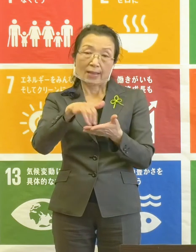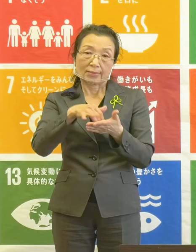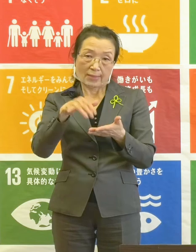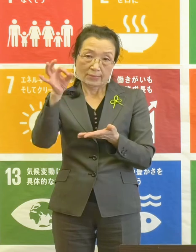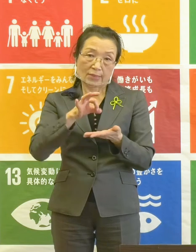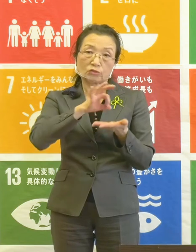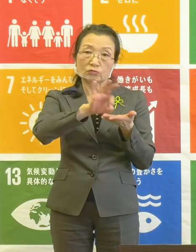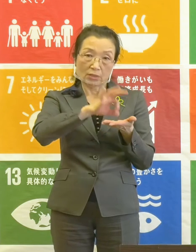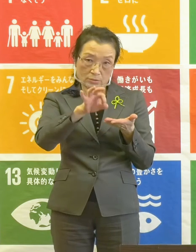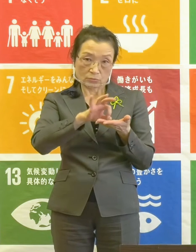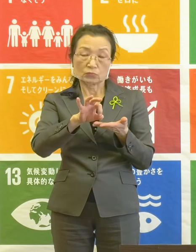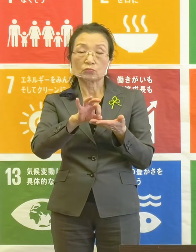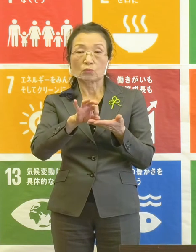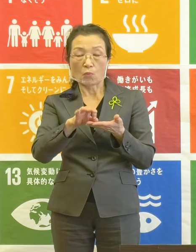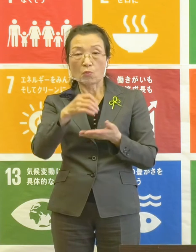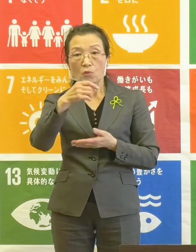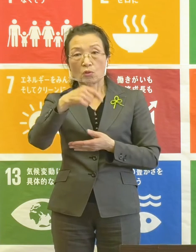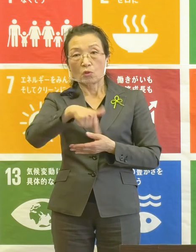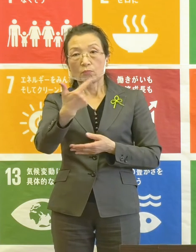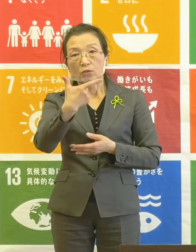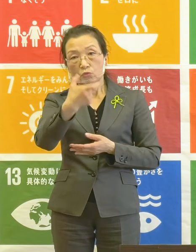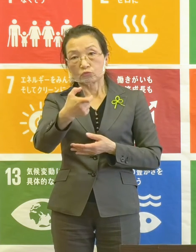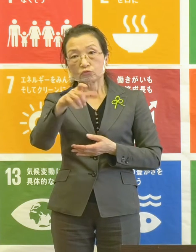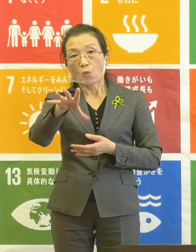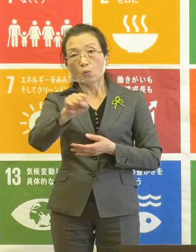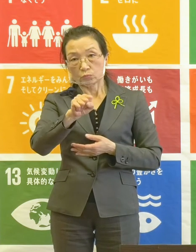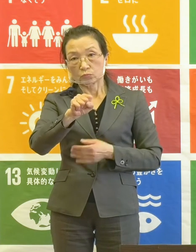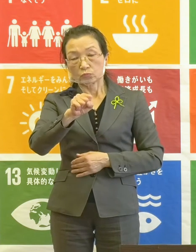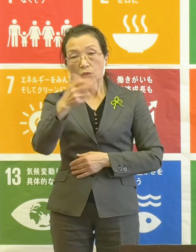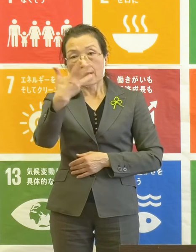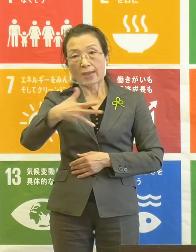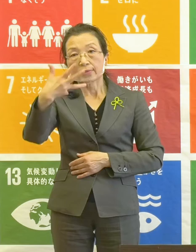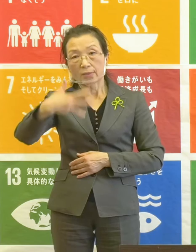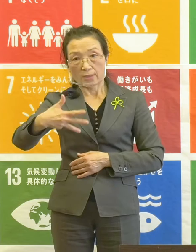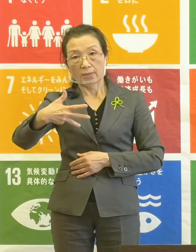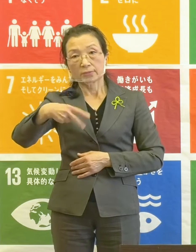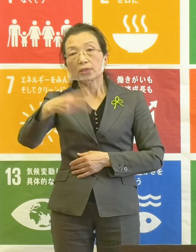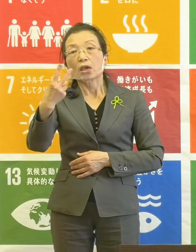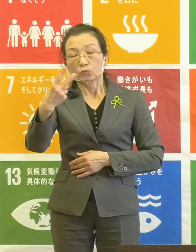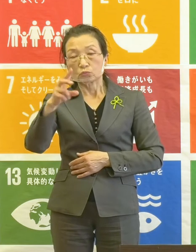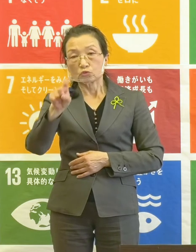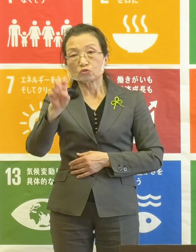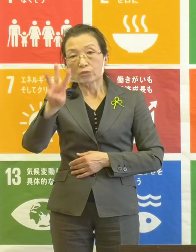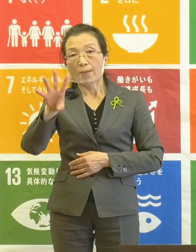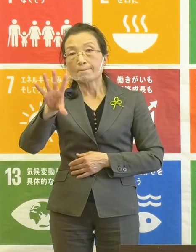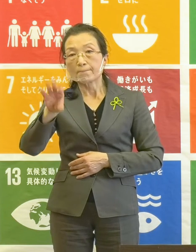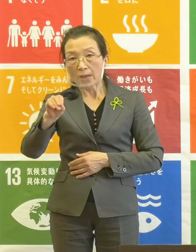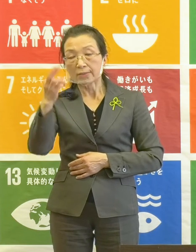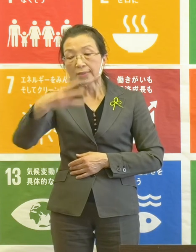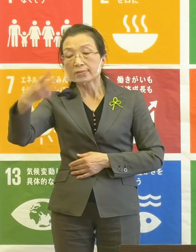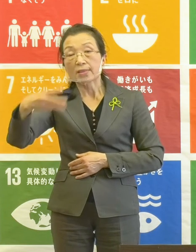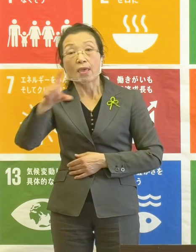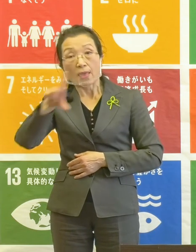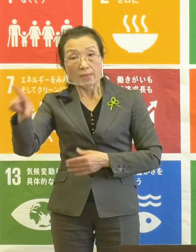歳出予算総額を660億8213万3000円